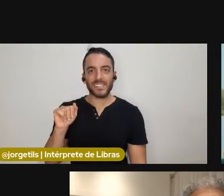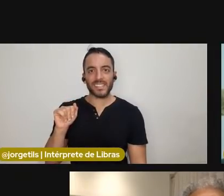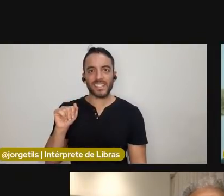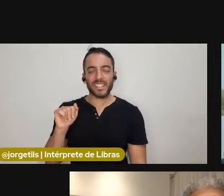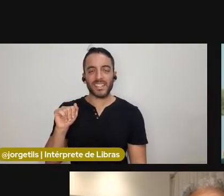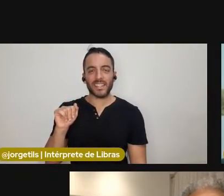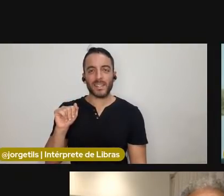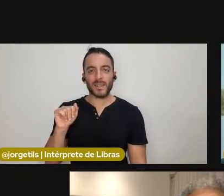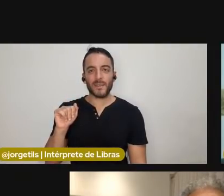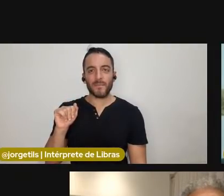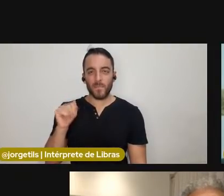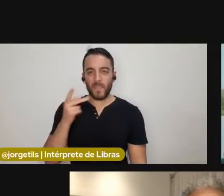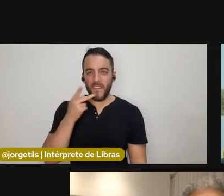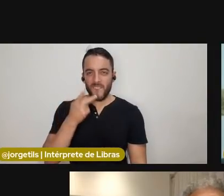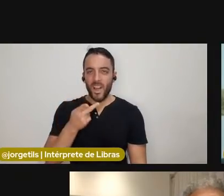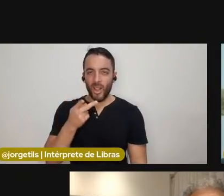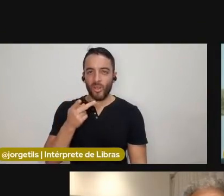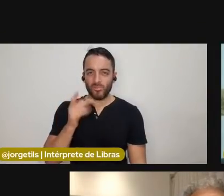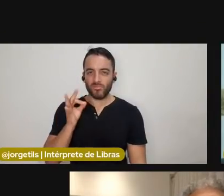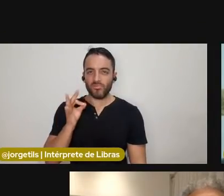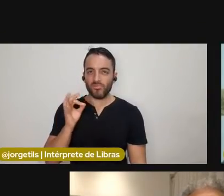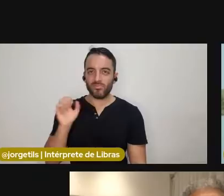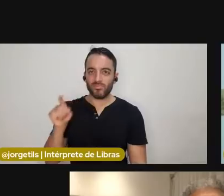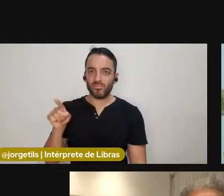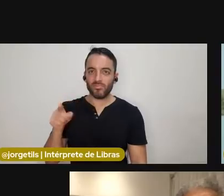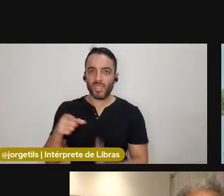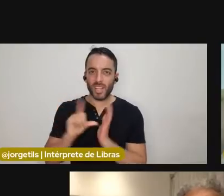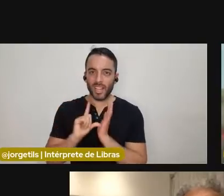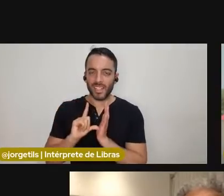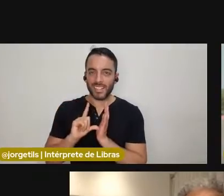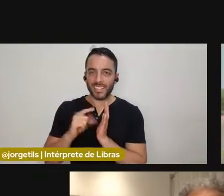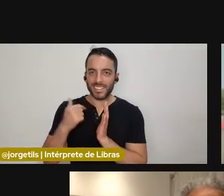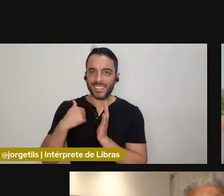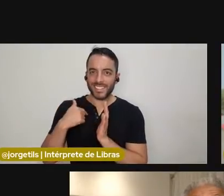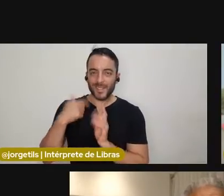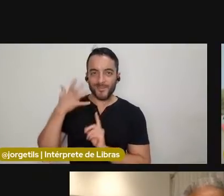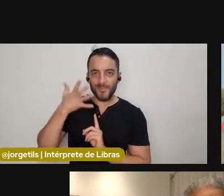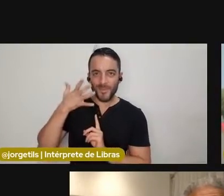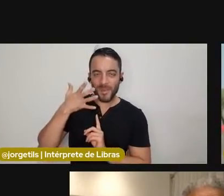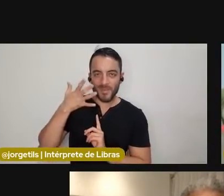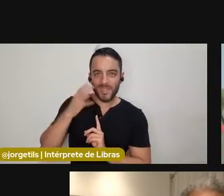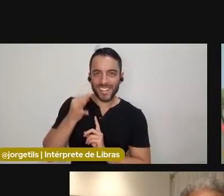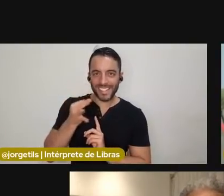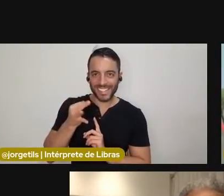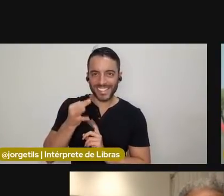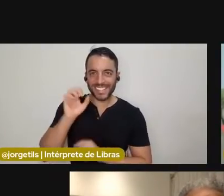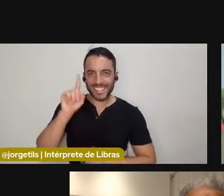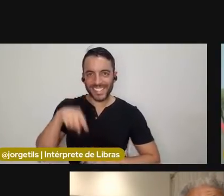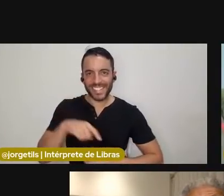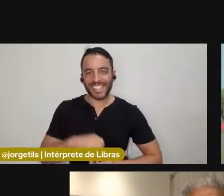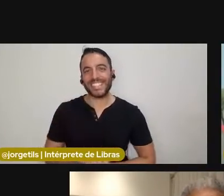se referia, não é, em relação à minha fala, uma fala poética.